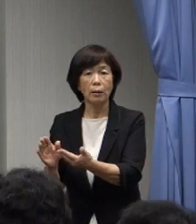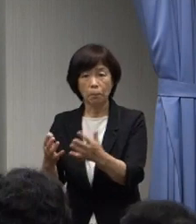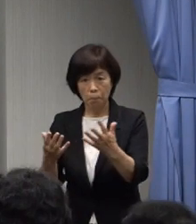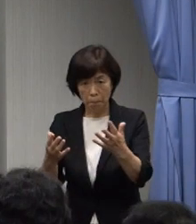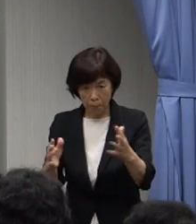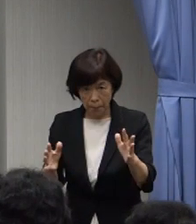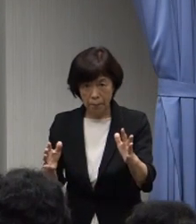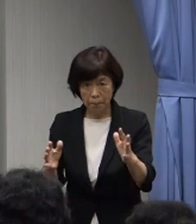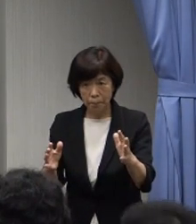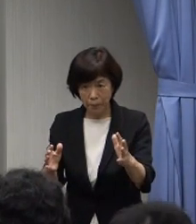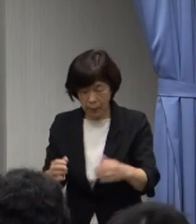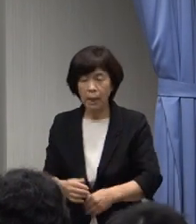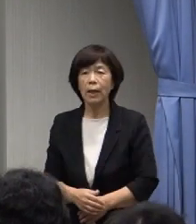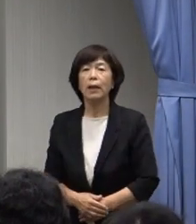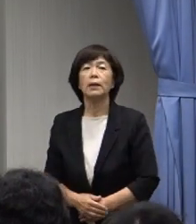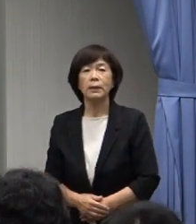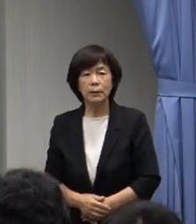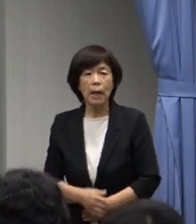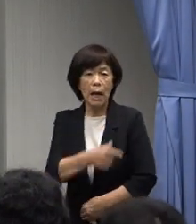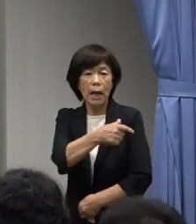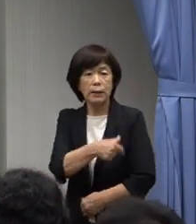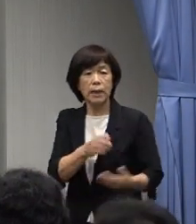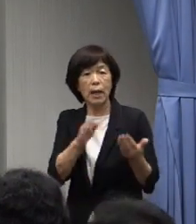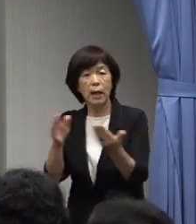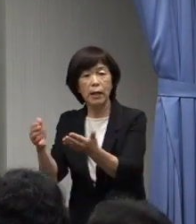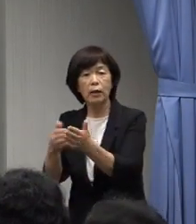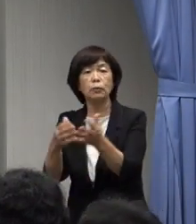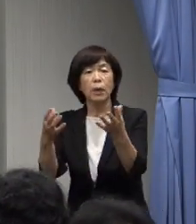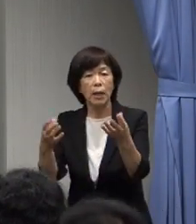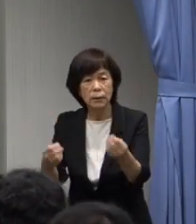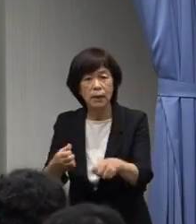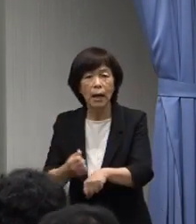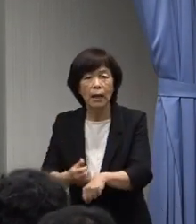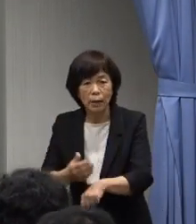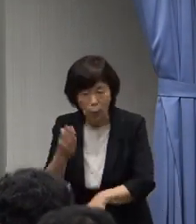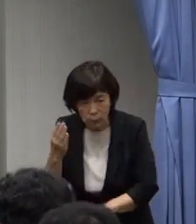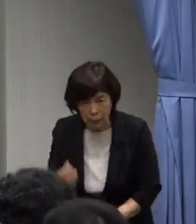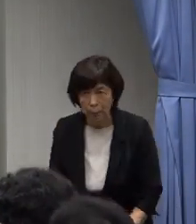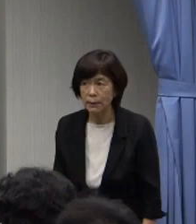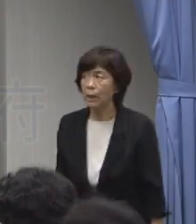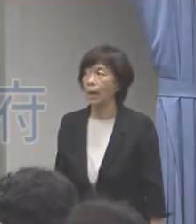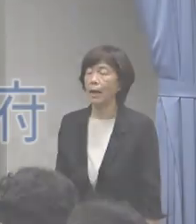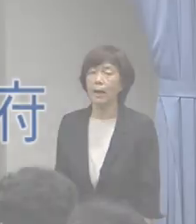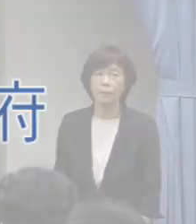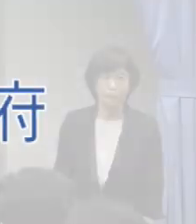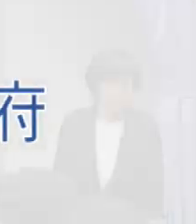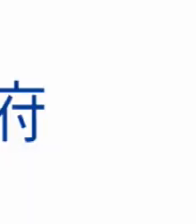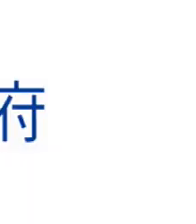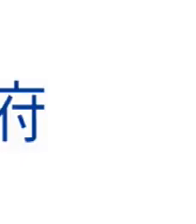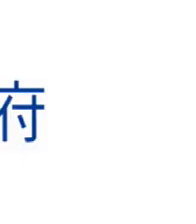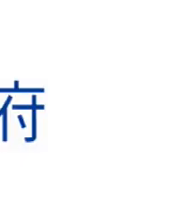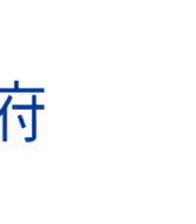よろしいでしょうか。それでは記者会見を終了させていただきます。ありがとうございました。 Oh, boy.